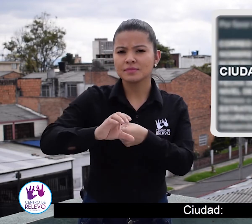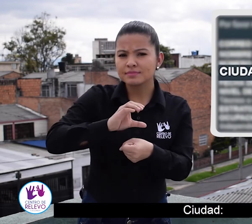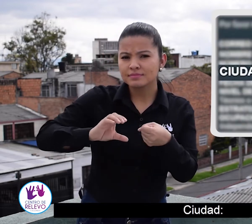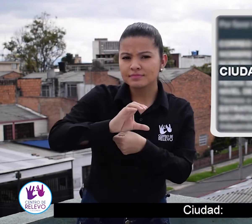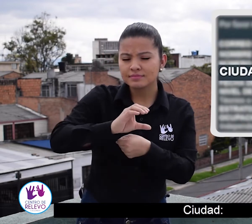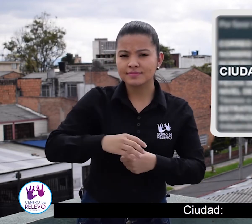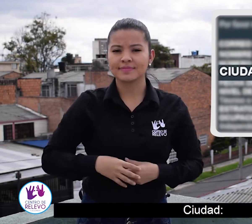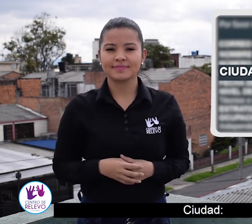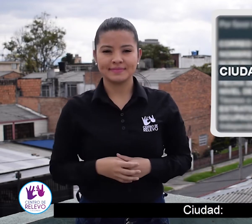ciudad,